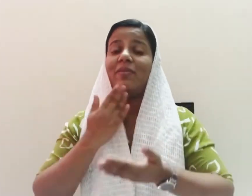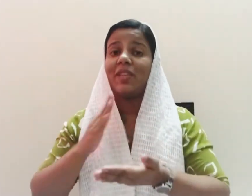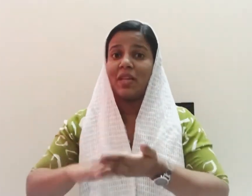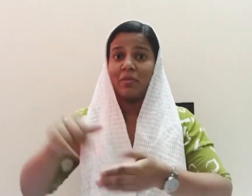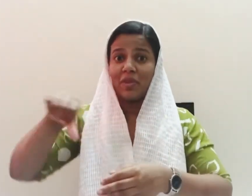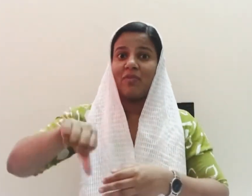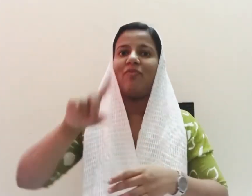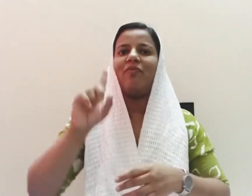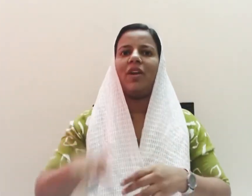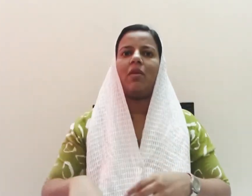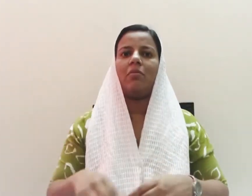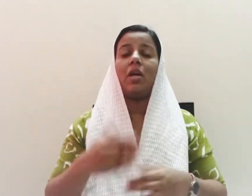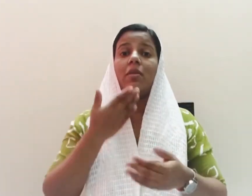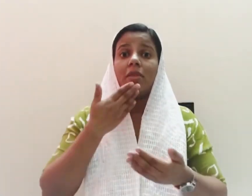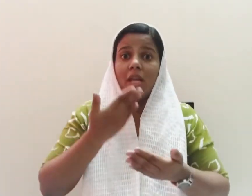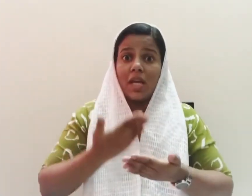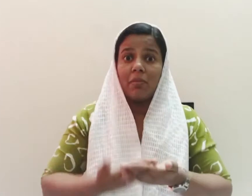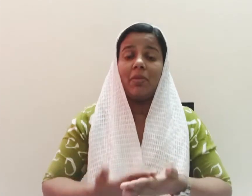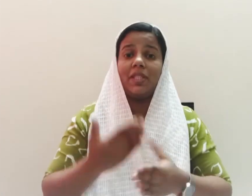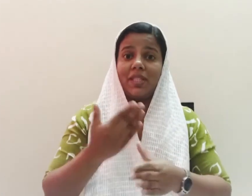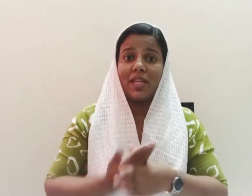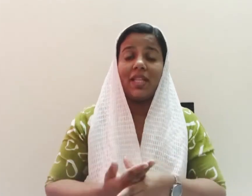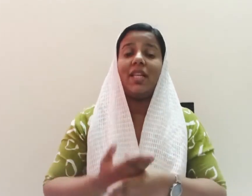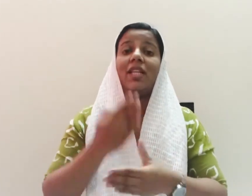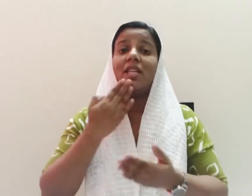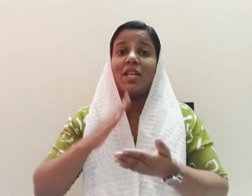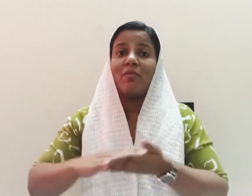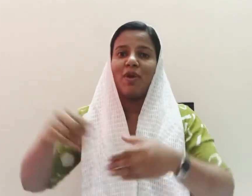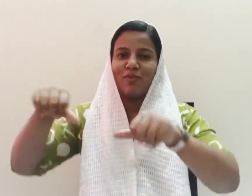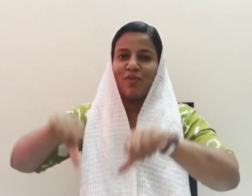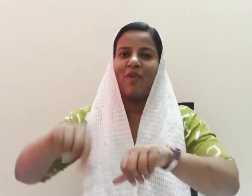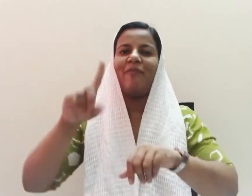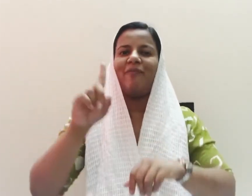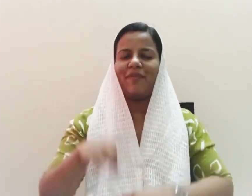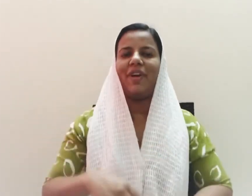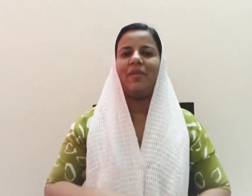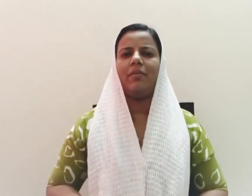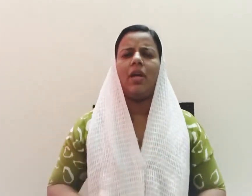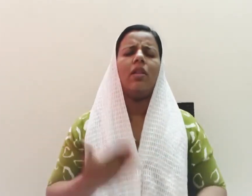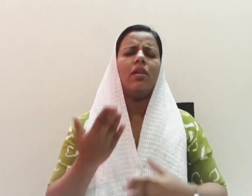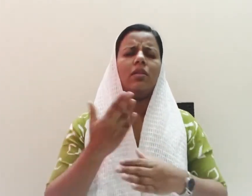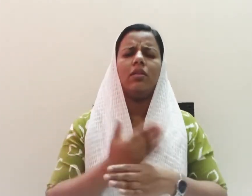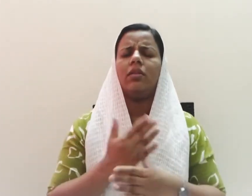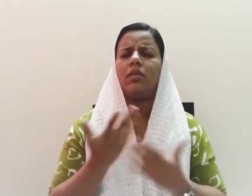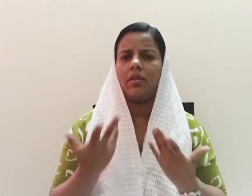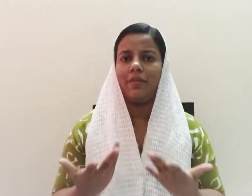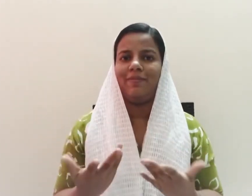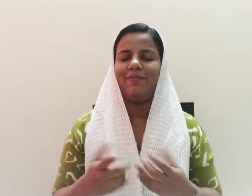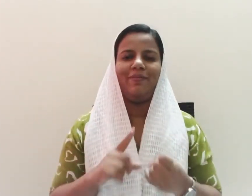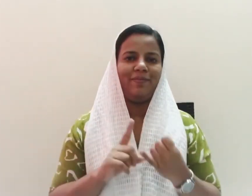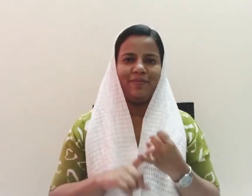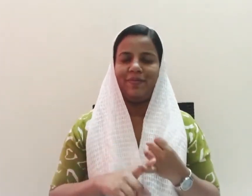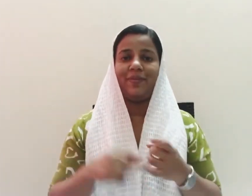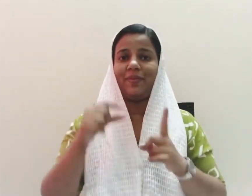നന്മ ചെയ്തുകൊണ്ടാണ് തിന്മയെ തോൽപ്പിച്ച് കളയേണ്ടത്. അപ്പം എന്തൊക്കെയാണ് നമ്മൾ നന്മ ചെയ്യേണ്ടത്? അപ്പം